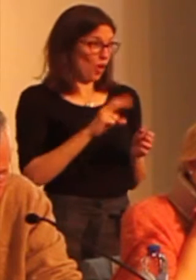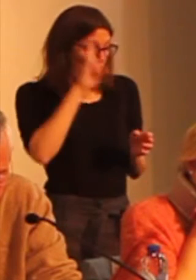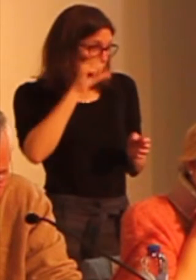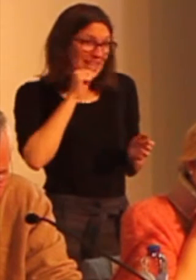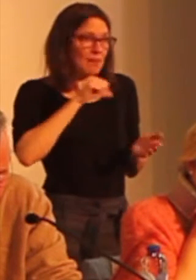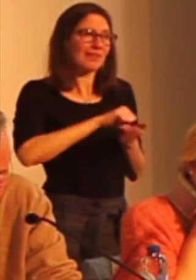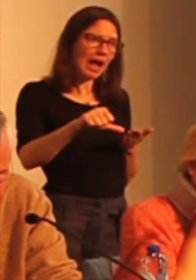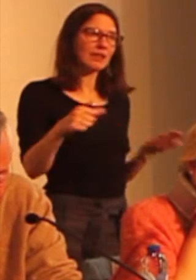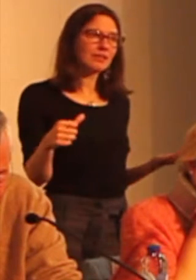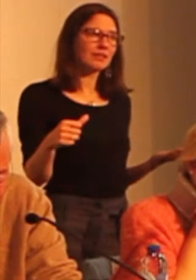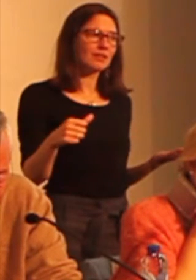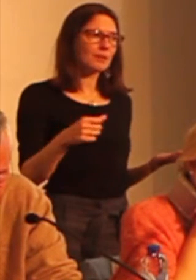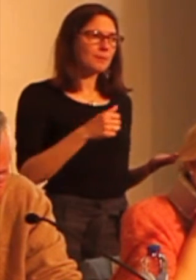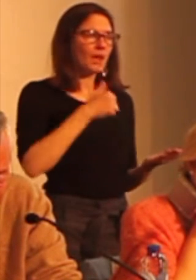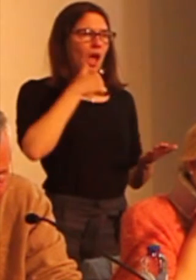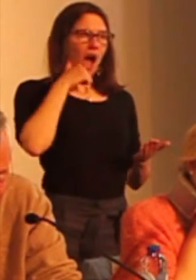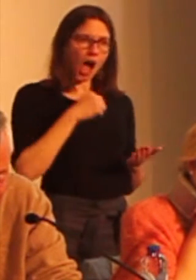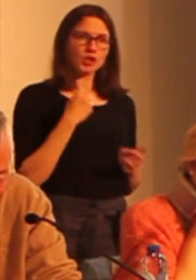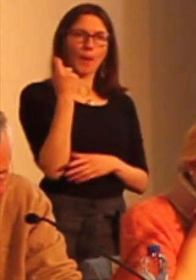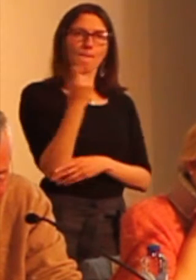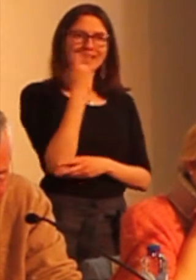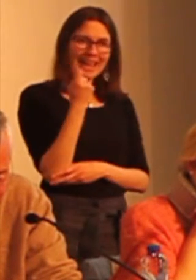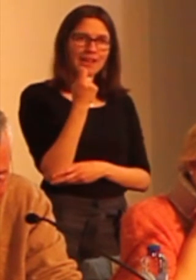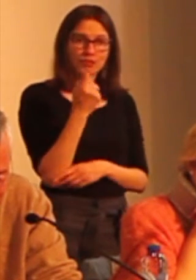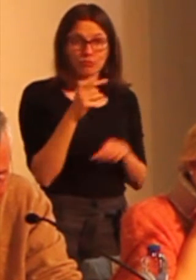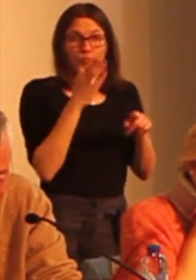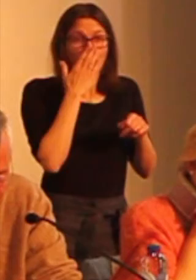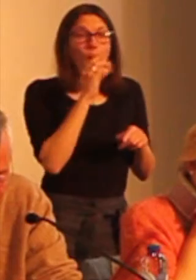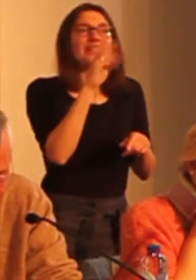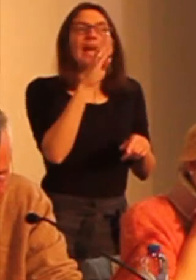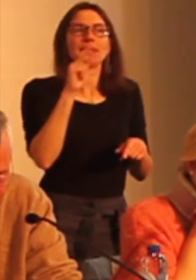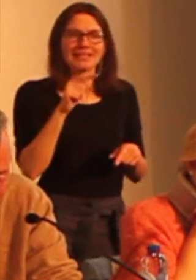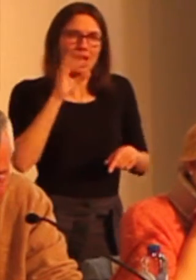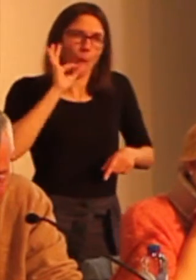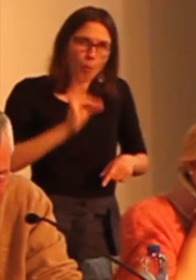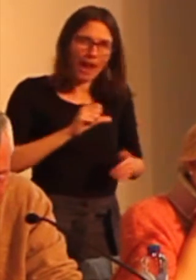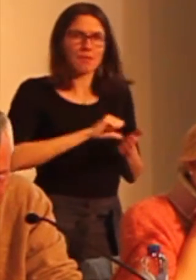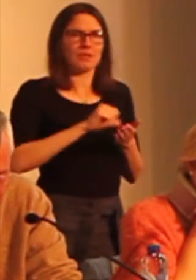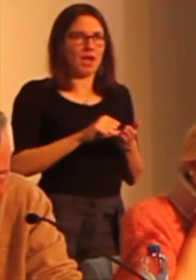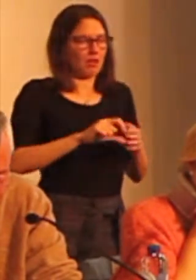4 bedrijven als KBC hun belastingen proper laten betalen, dan kunnen wij alle uitkeringen optrekken tot boven.